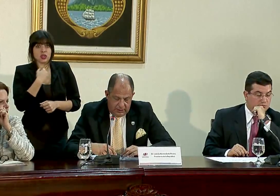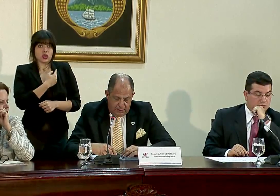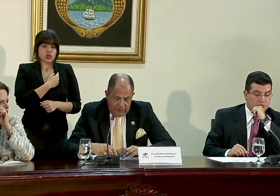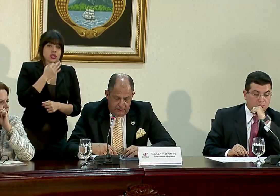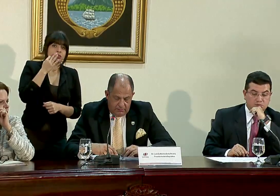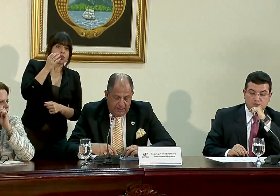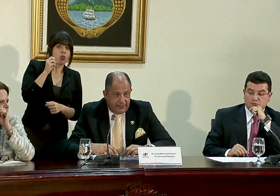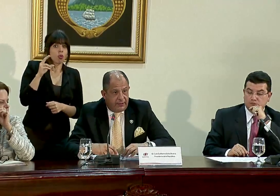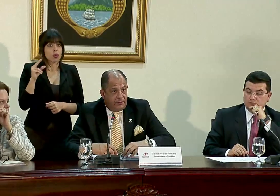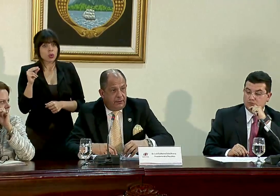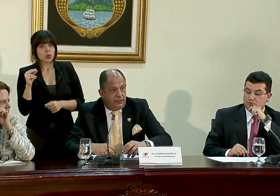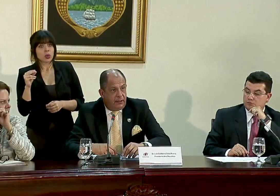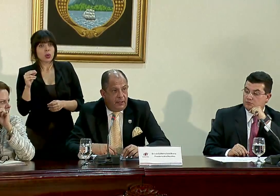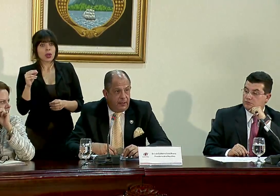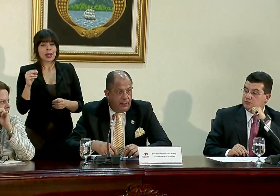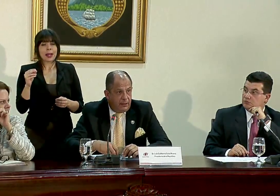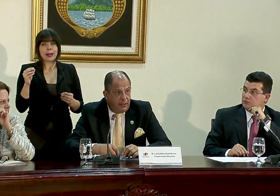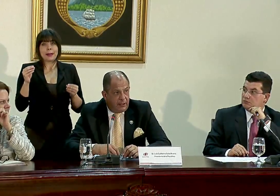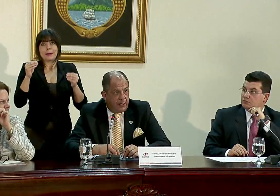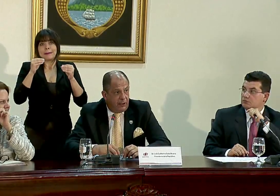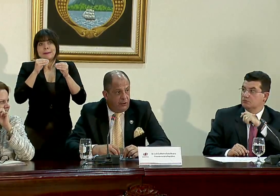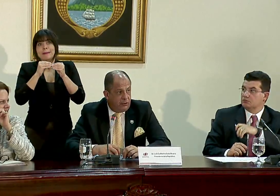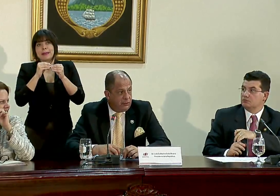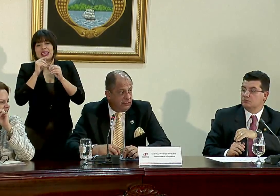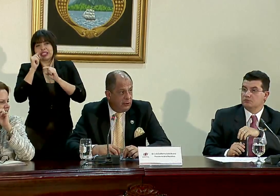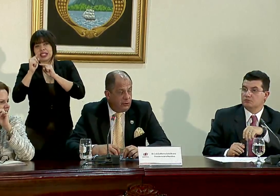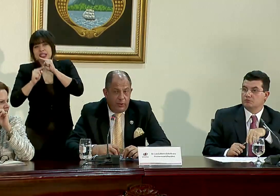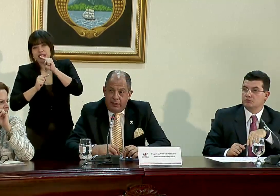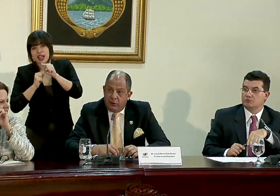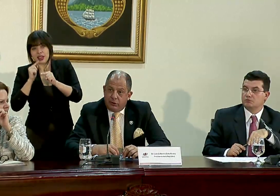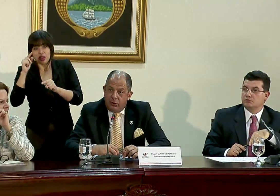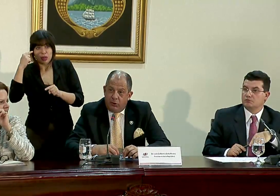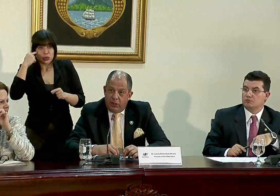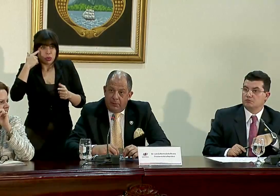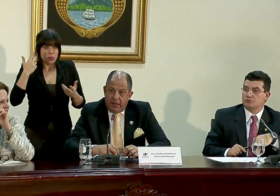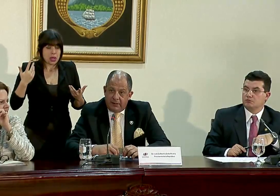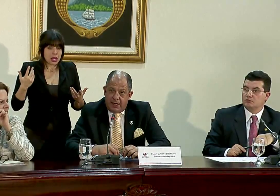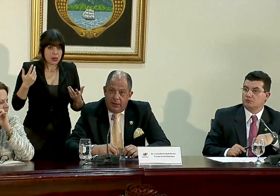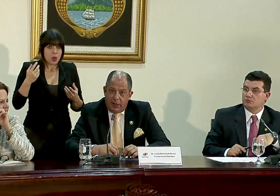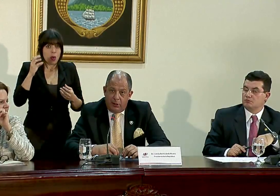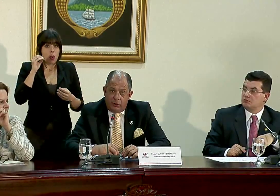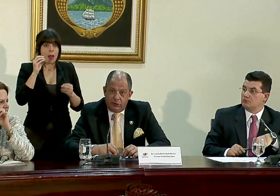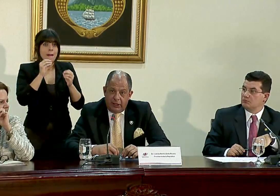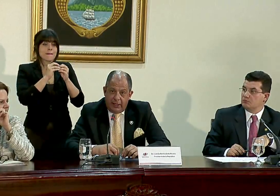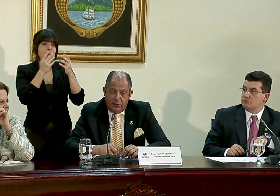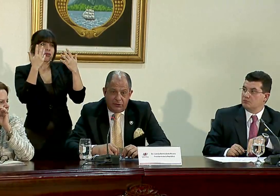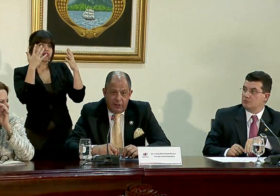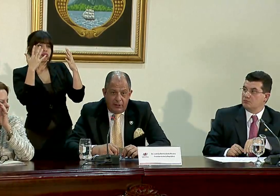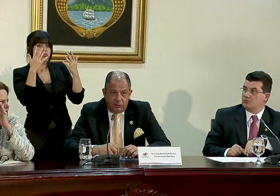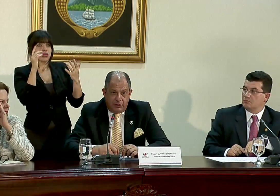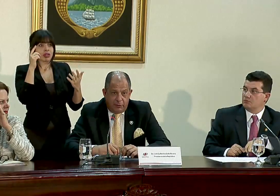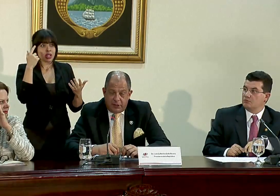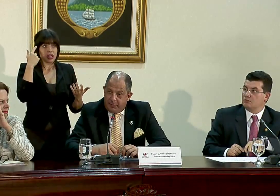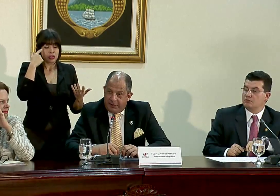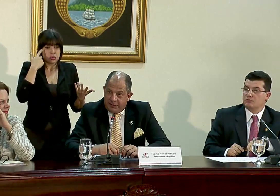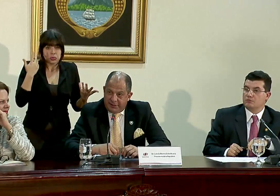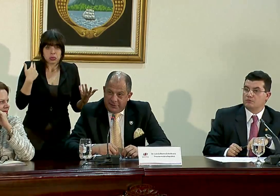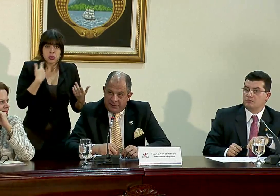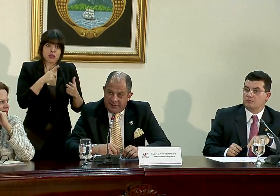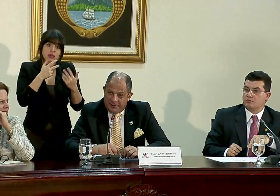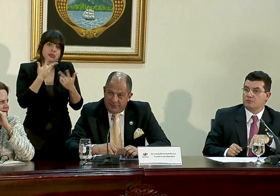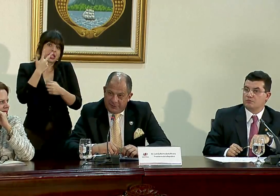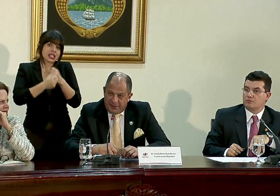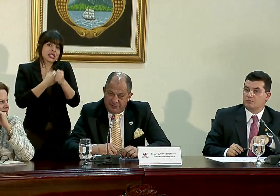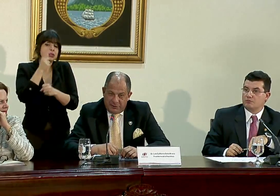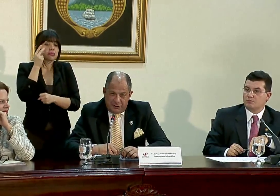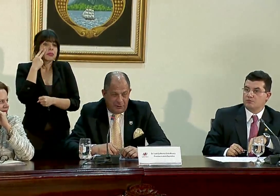el más criticado de los gobiernos o el más alabado de ellos pues tenemos que esperar tres